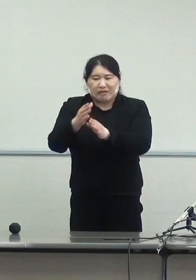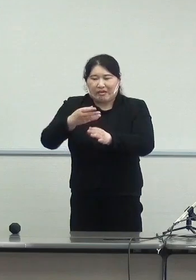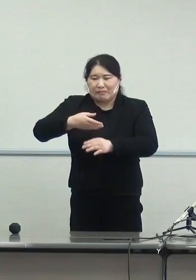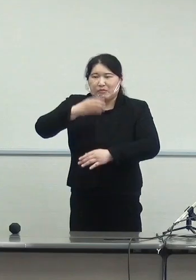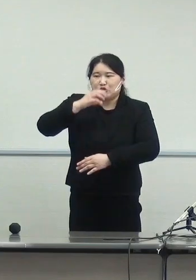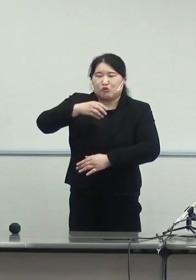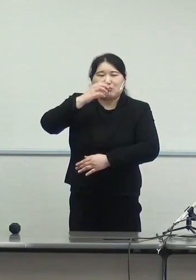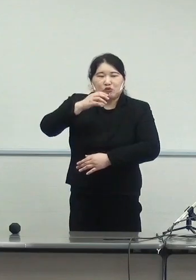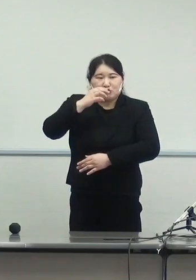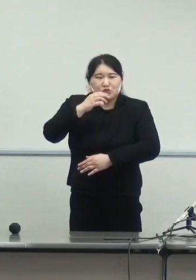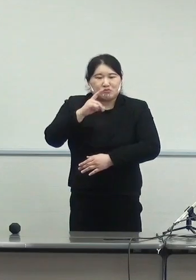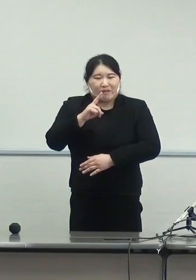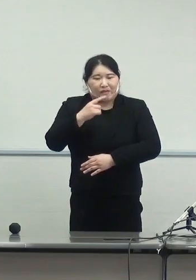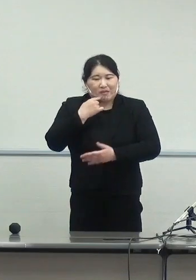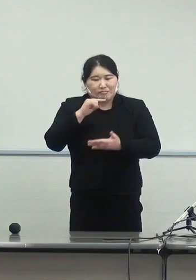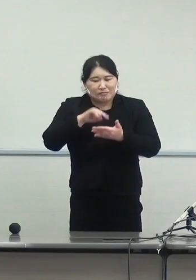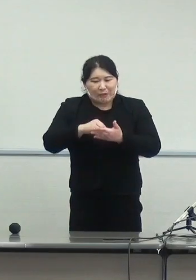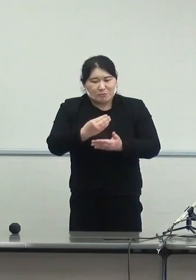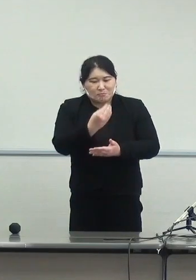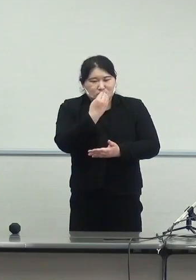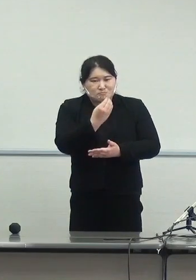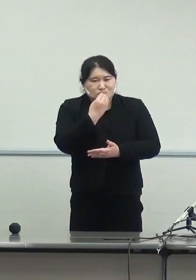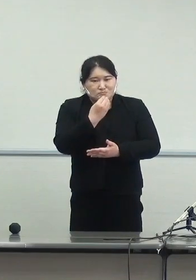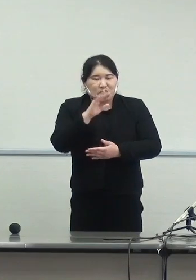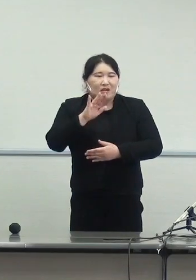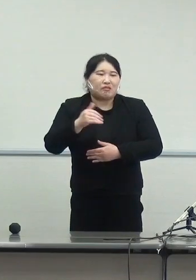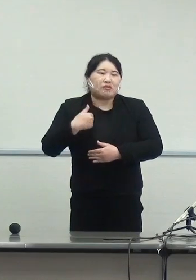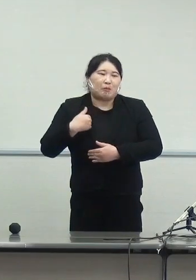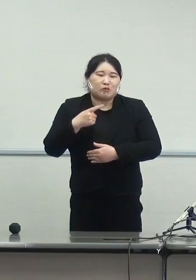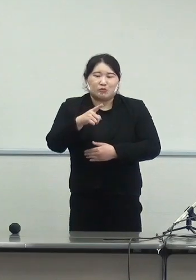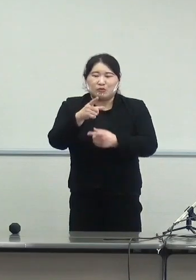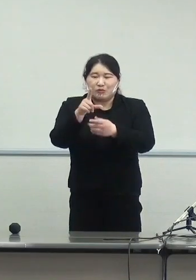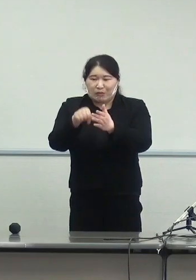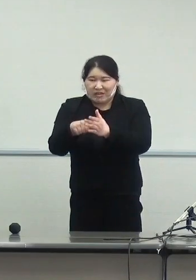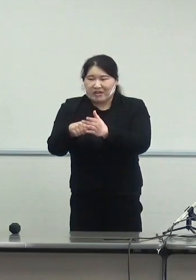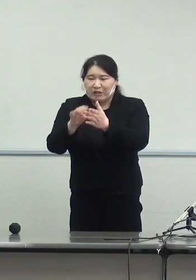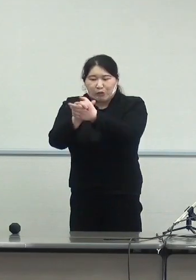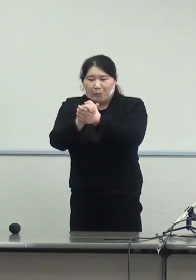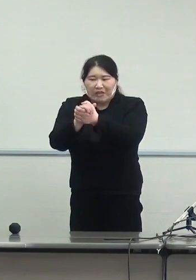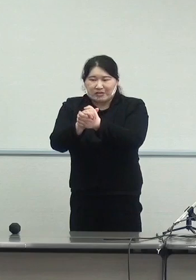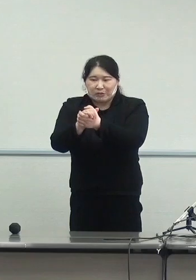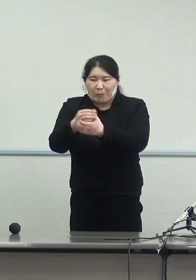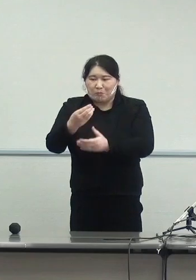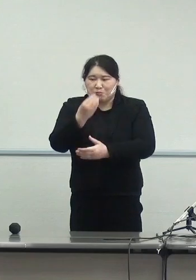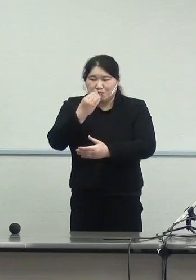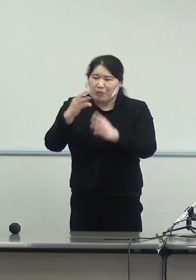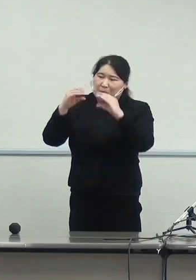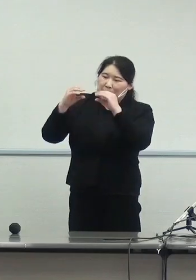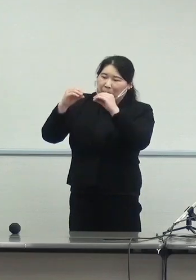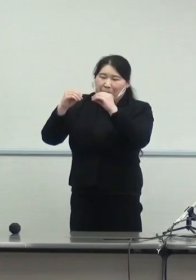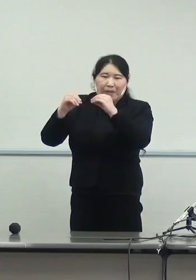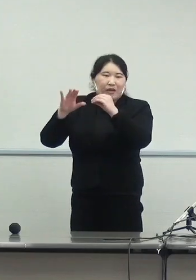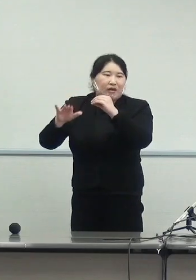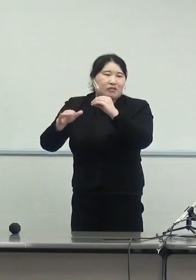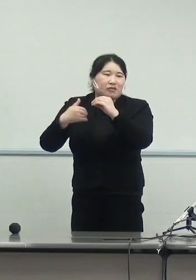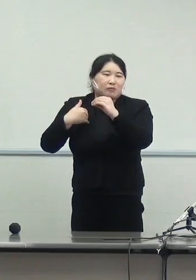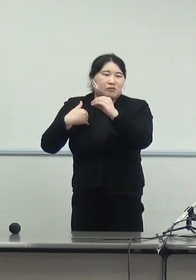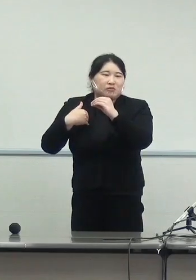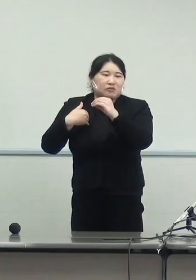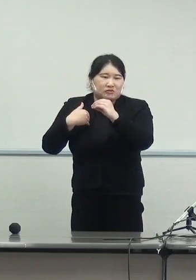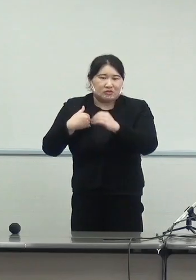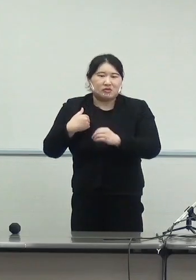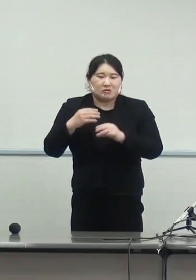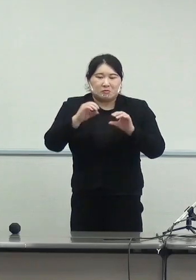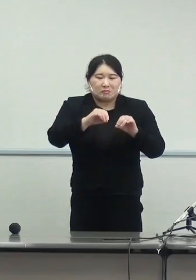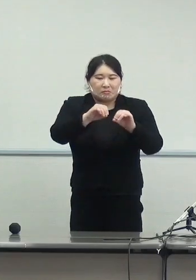ちょっとした軽食を取ったかもしれませんし、そうした時に少しお友達としてお話をしたのかもしれませんし、どういった形でいわゆる伝播